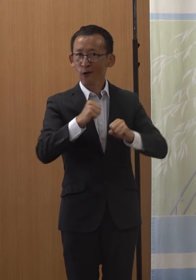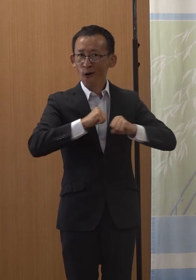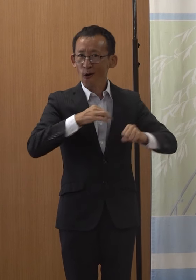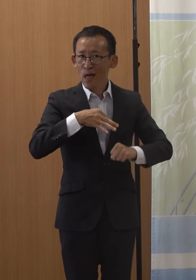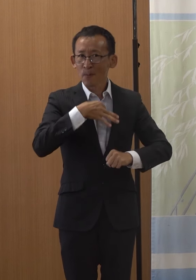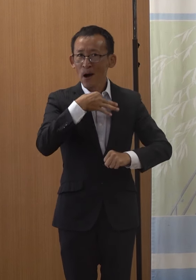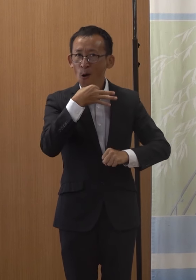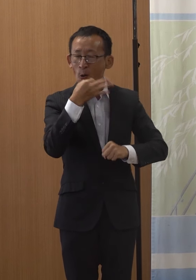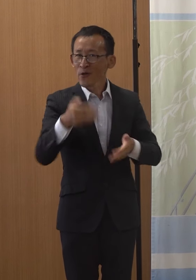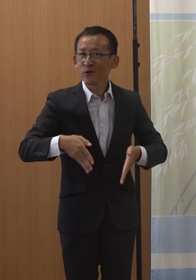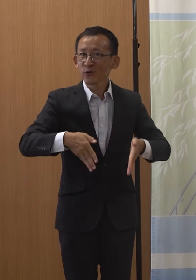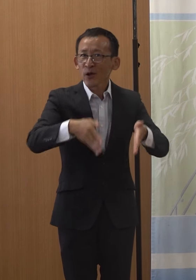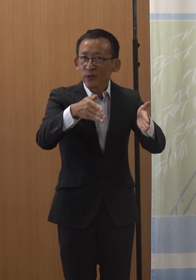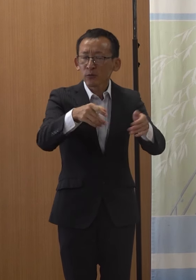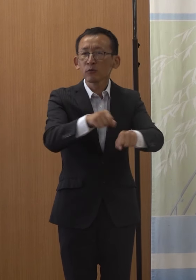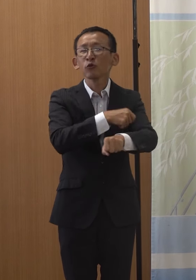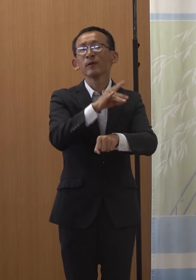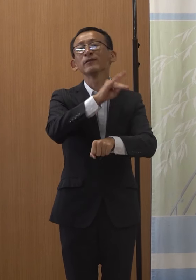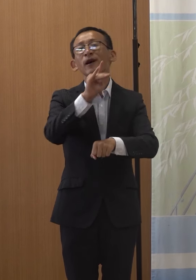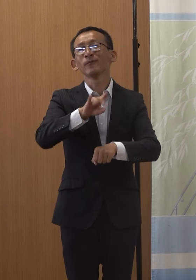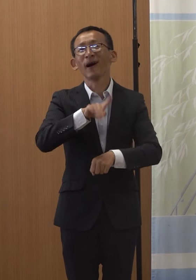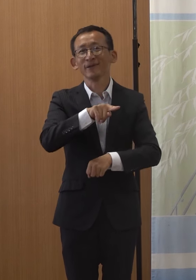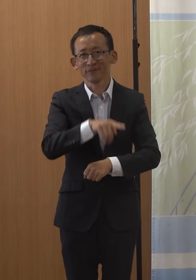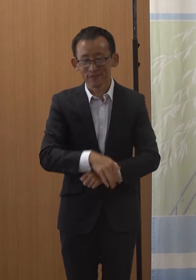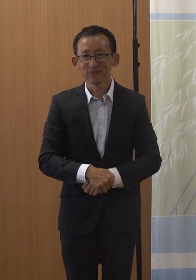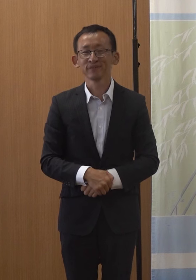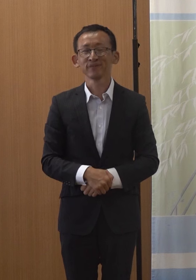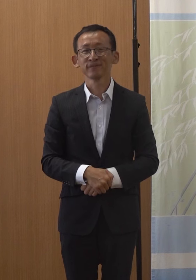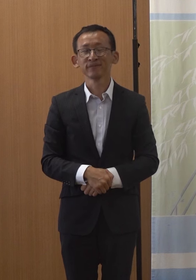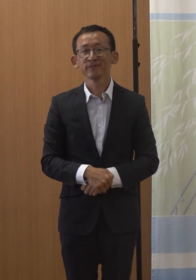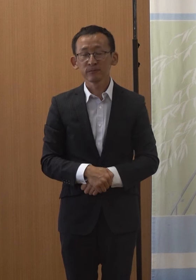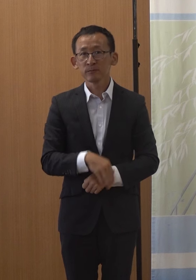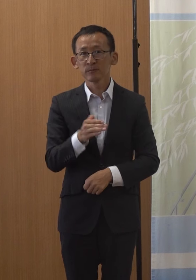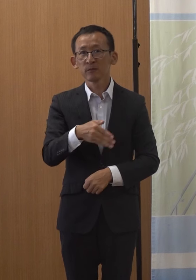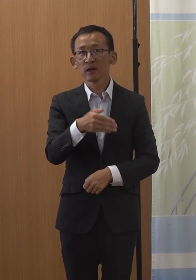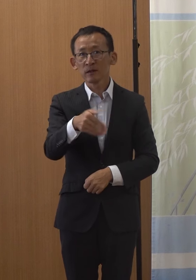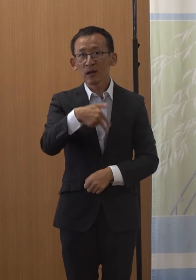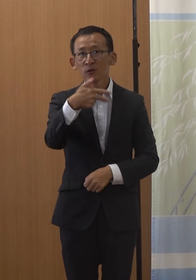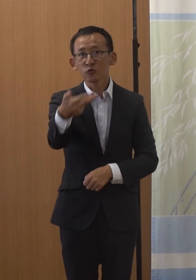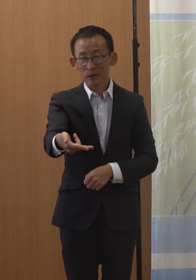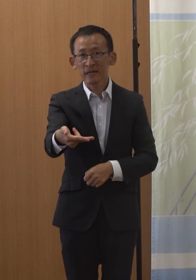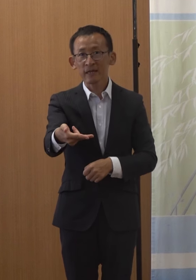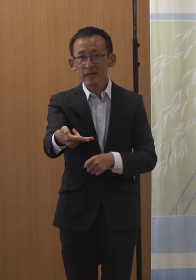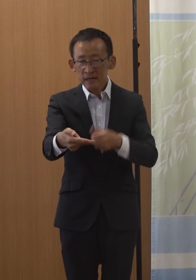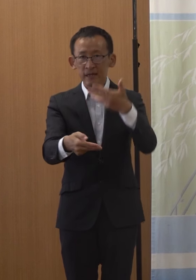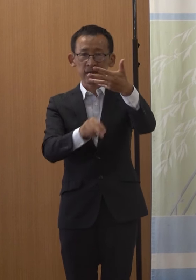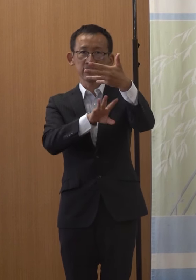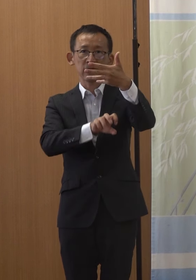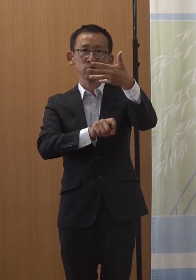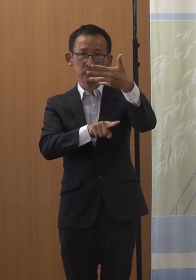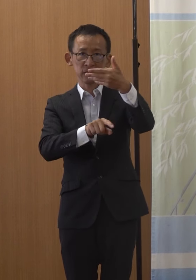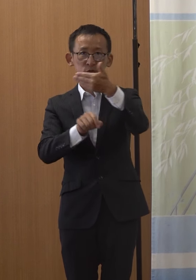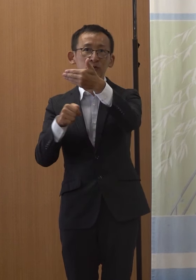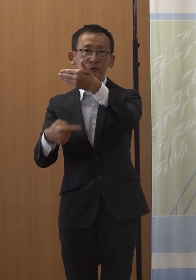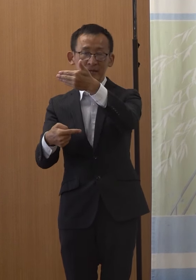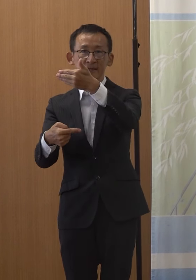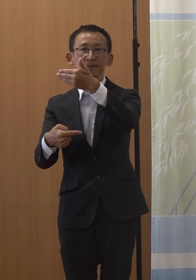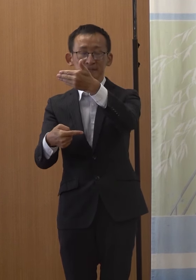別企画も開催されます。翌週の31日、翌月1日の2日間